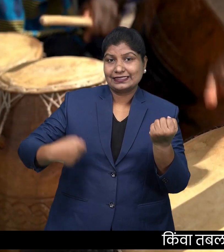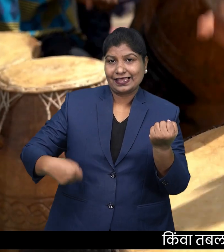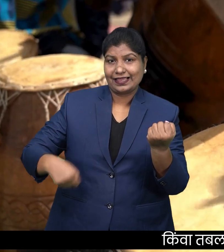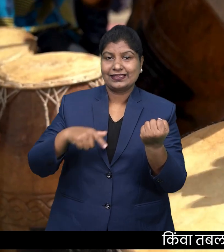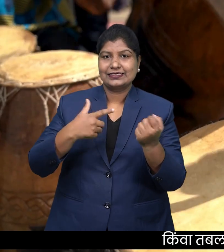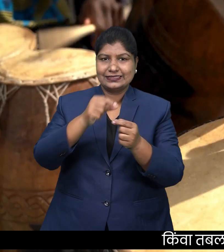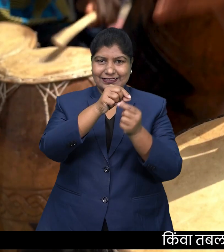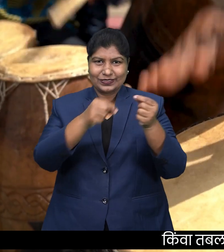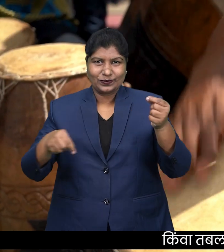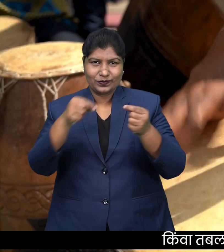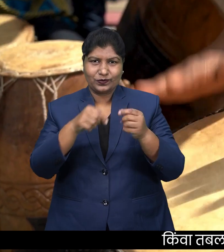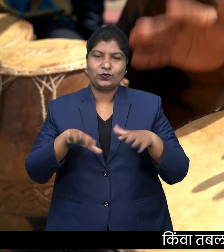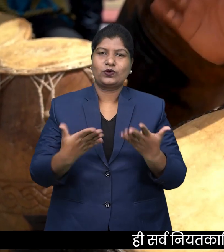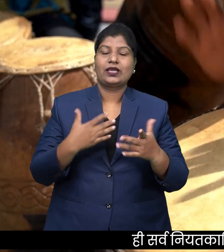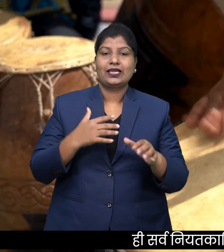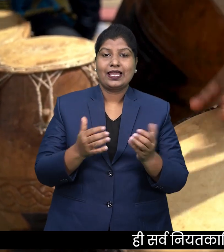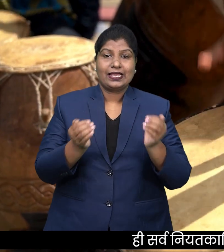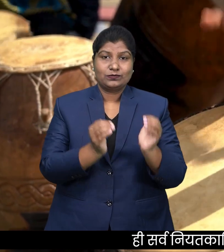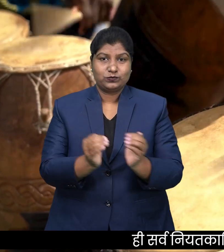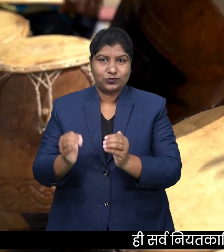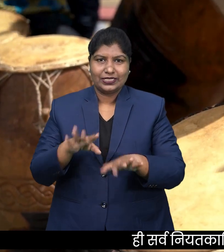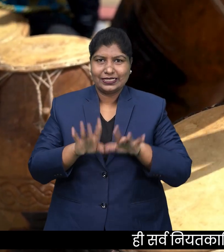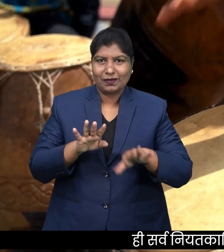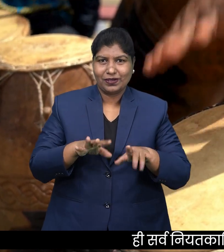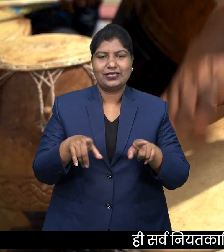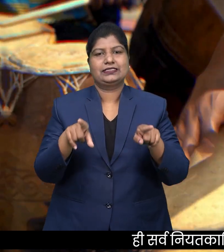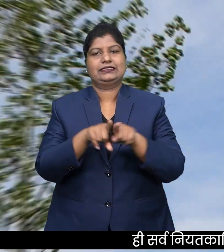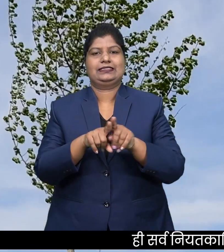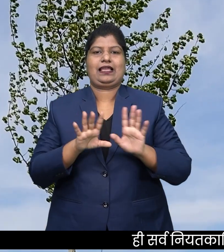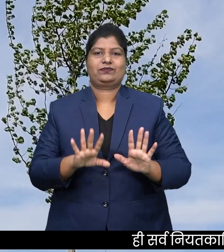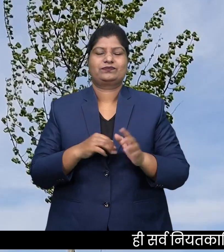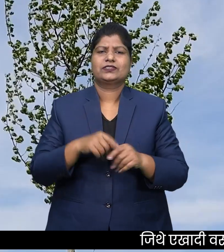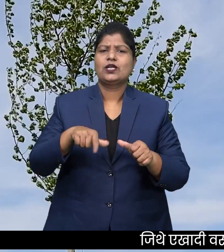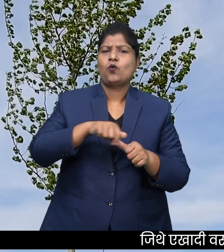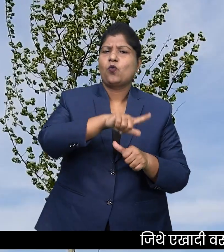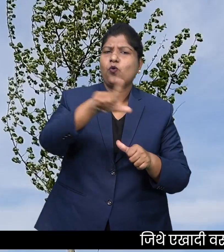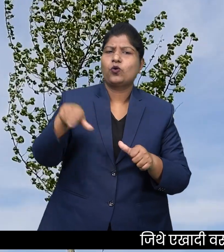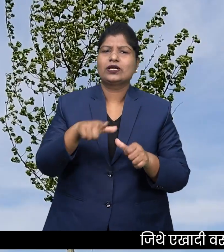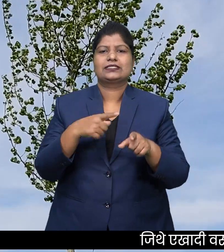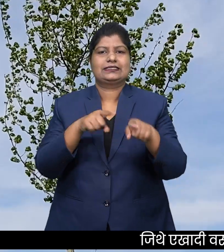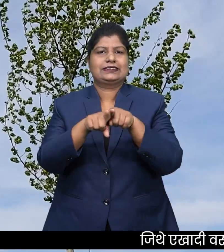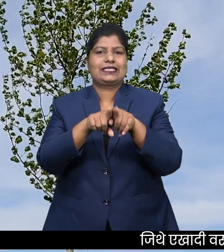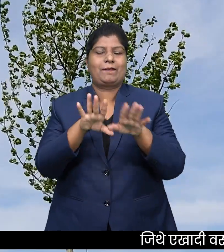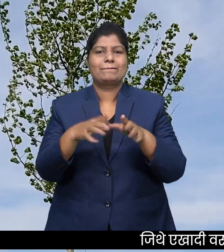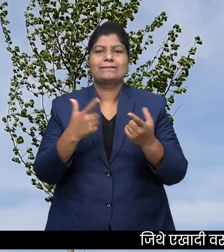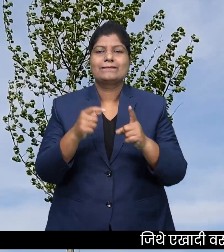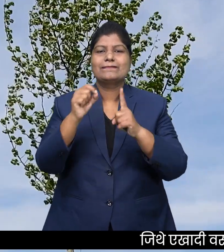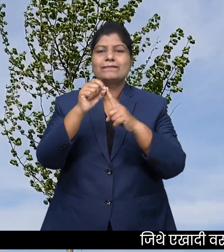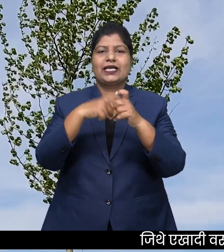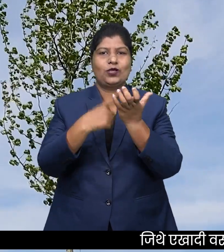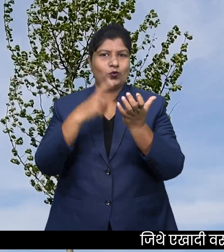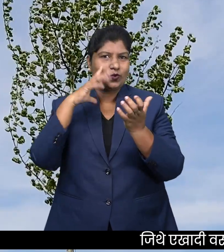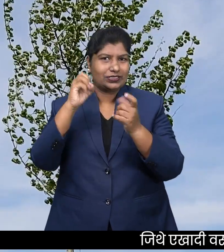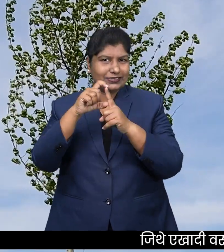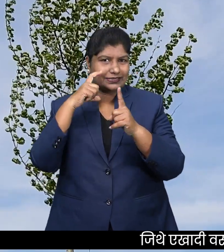किंवा तबला वाजवतानाचा पडदा ही सर्व नियतकालिक गतीची उदाहरणे आहेत, जिथे एखादी वस्तू किंवा त्याचा काही भाग